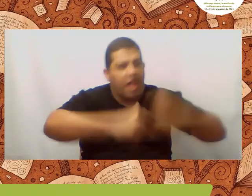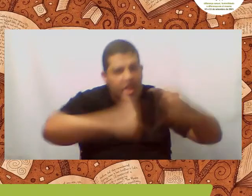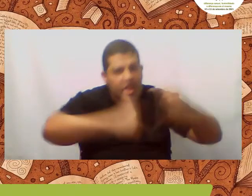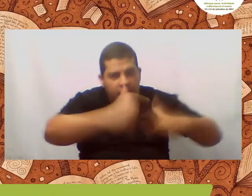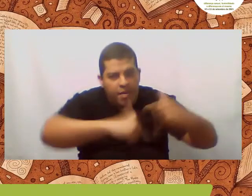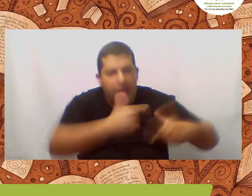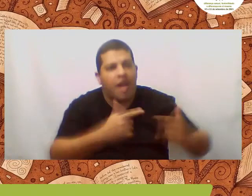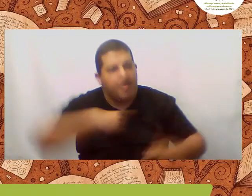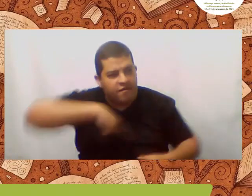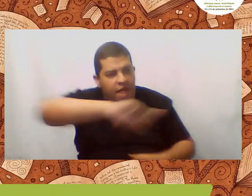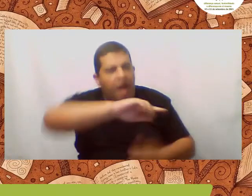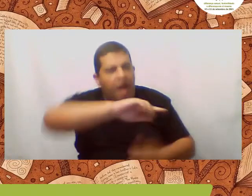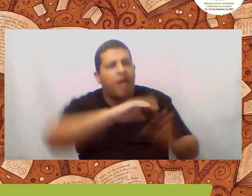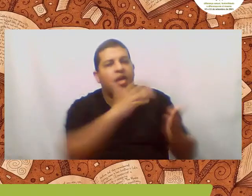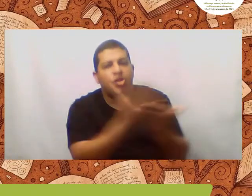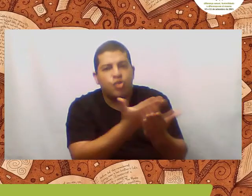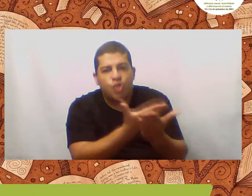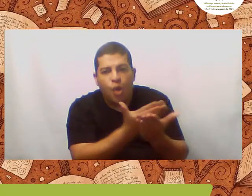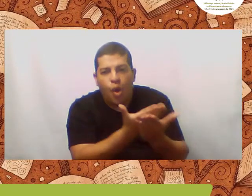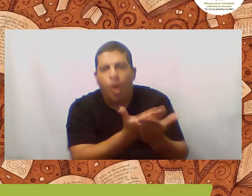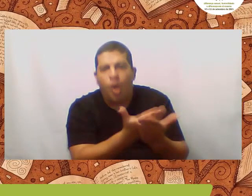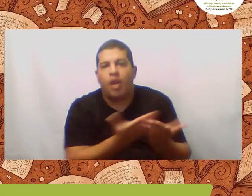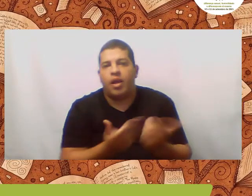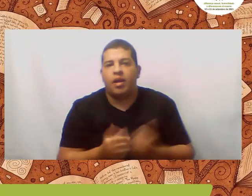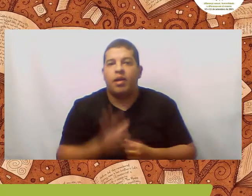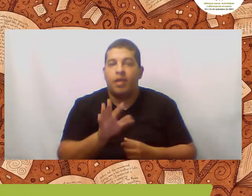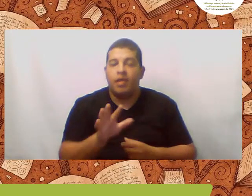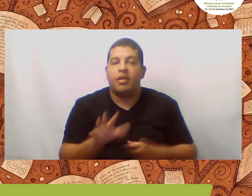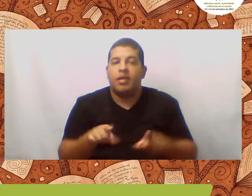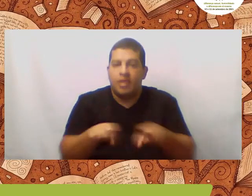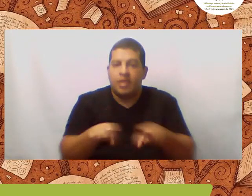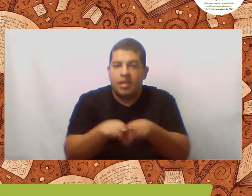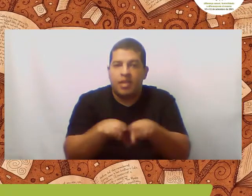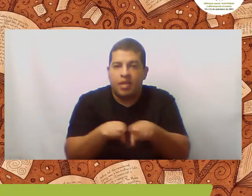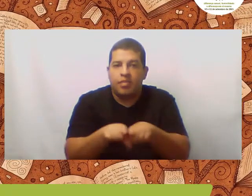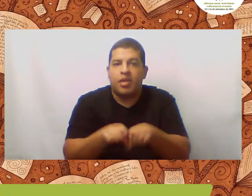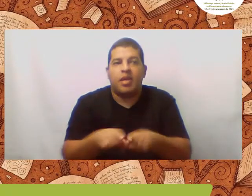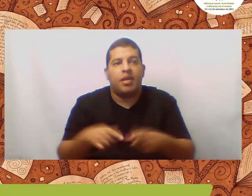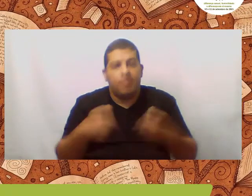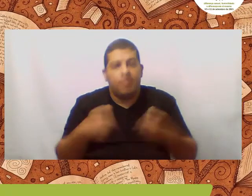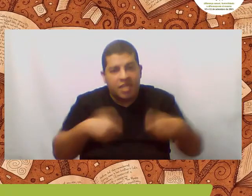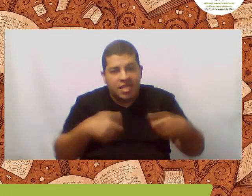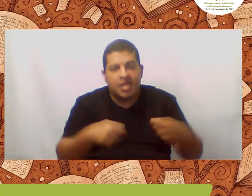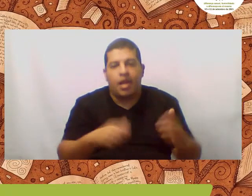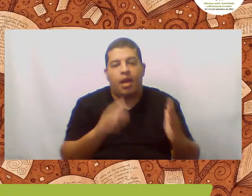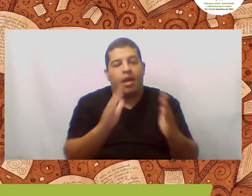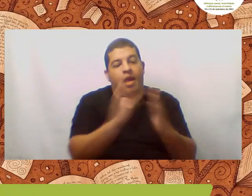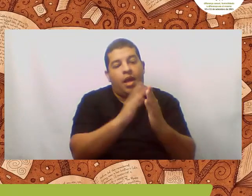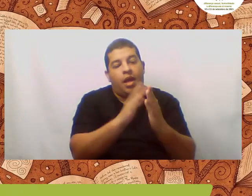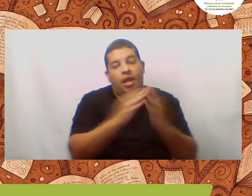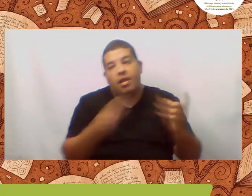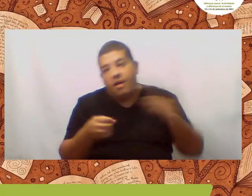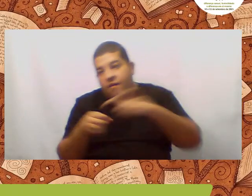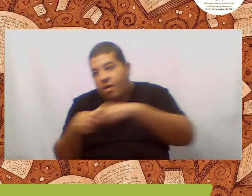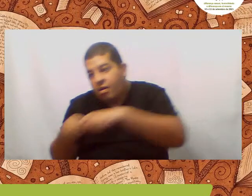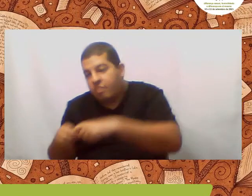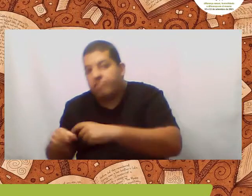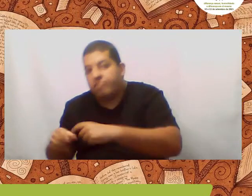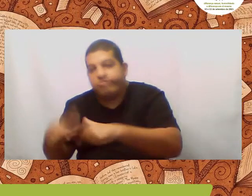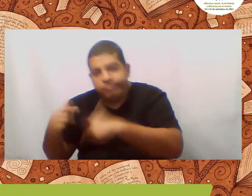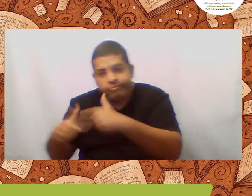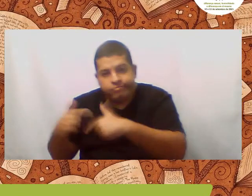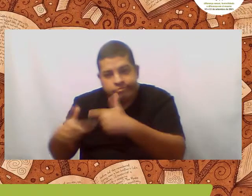né, havia, né, um retorno, né, da dominação